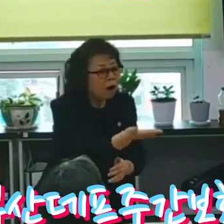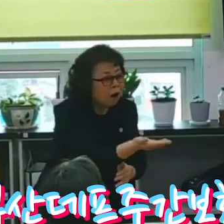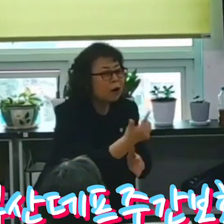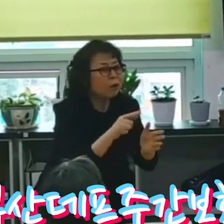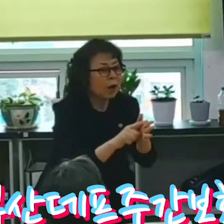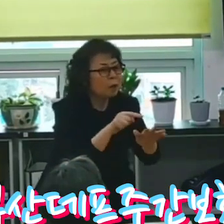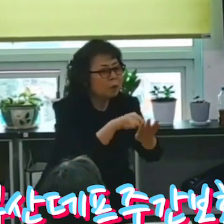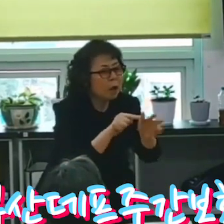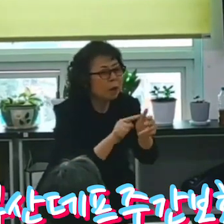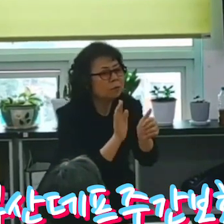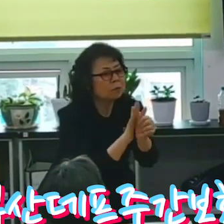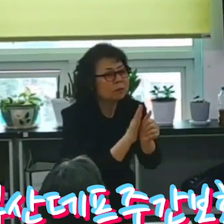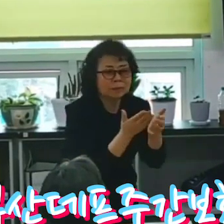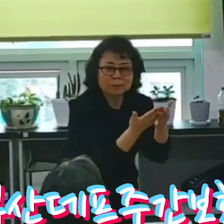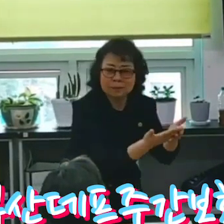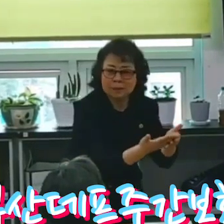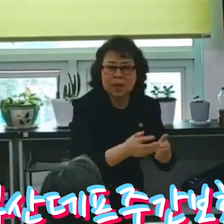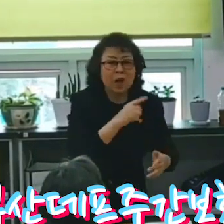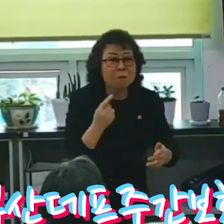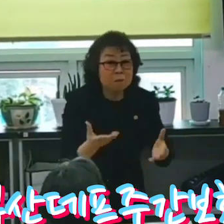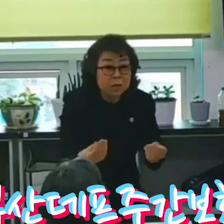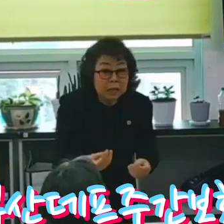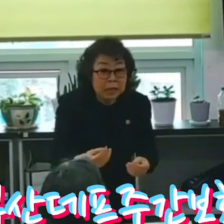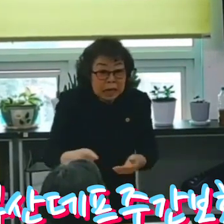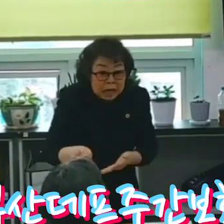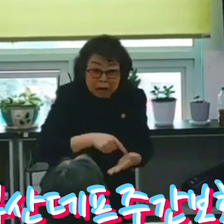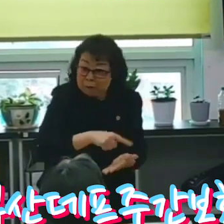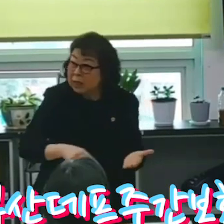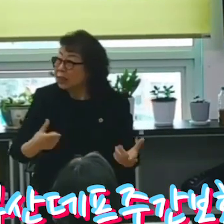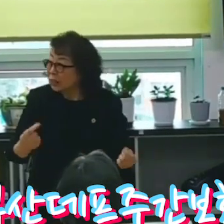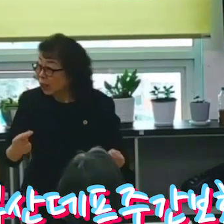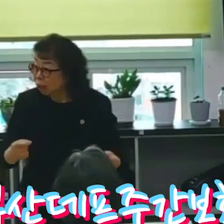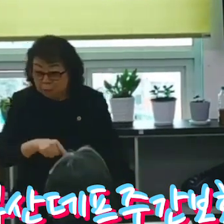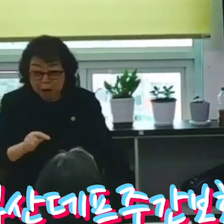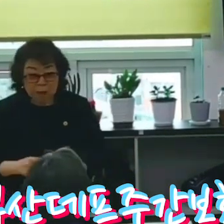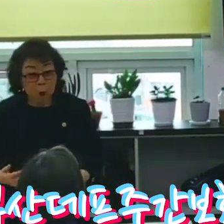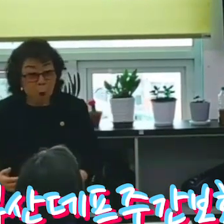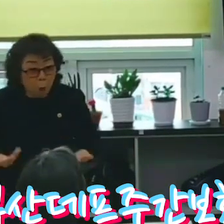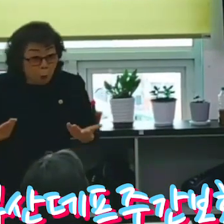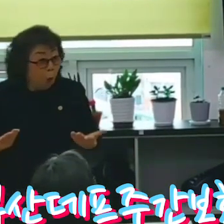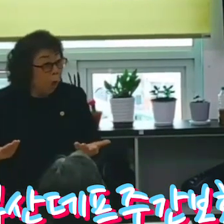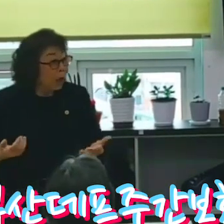마음이 생겨서 서로의 빛을 갖고 마음이